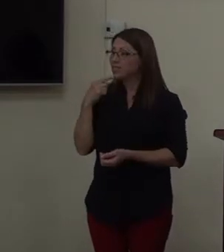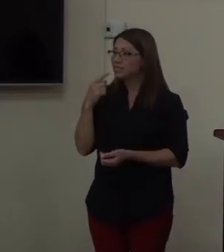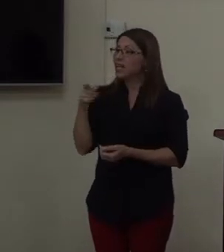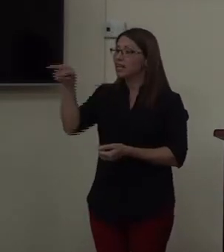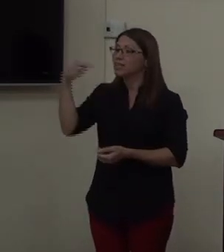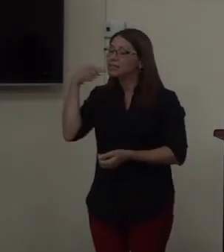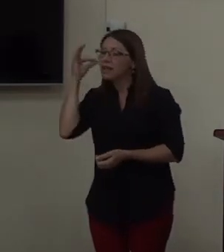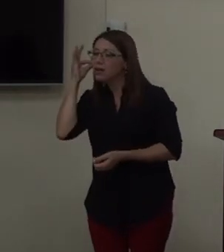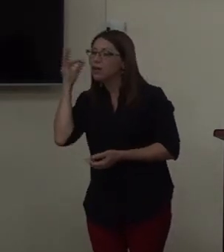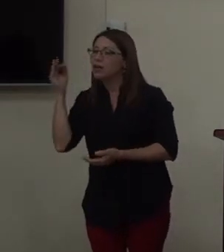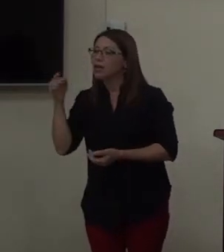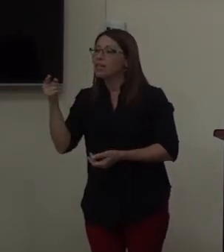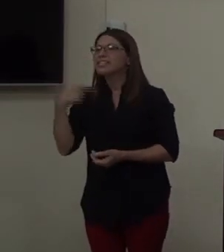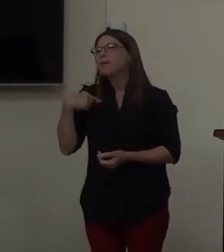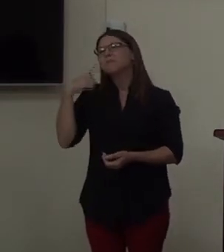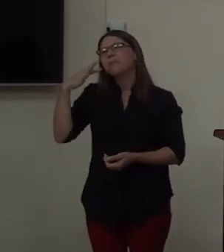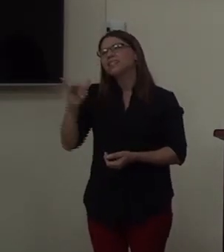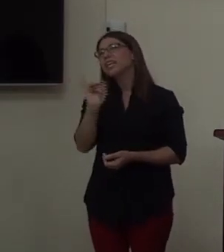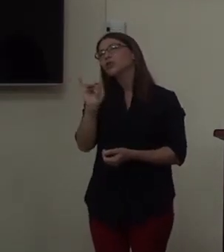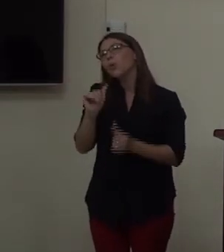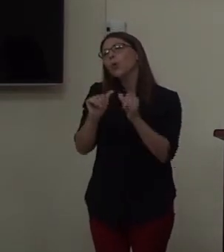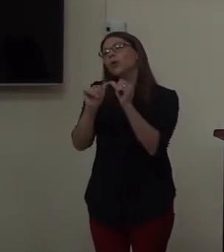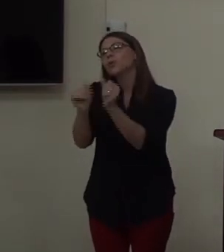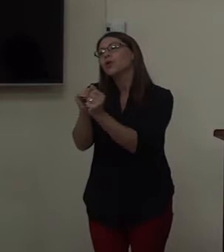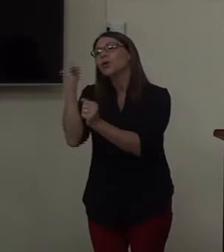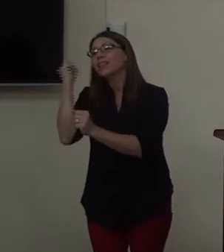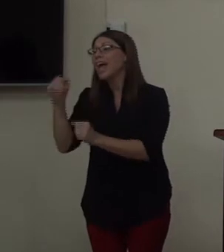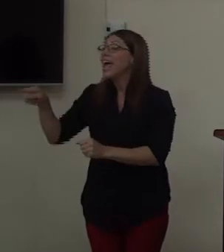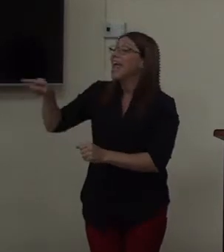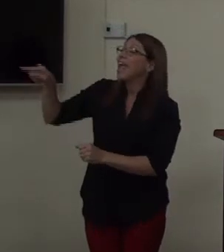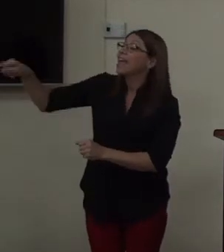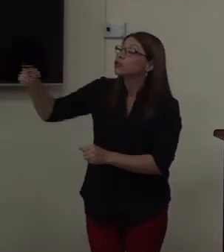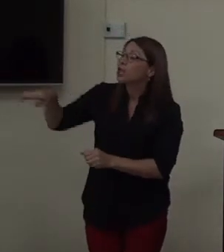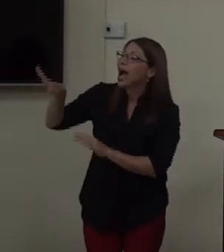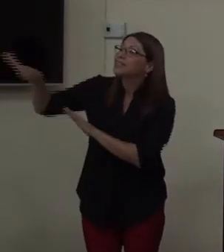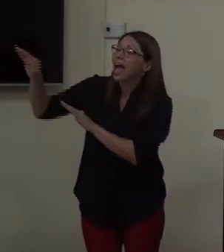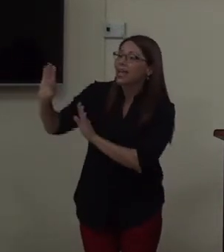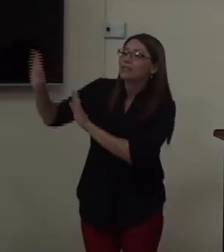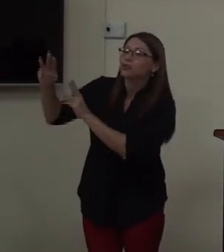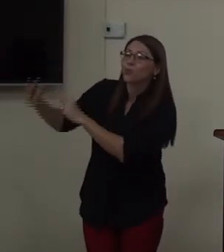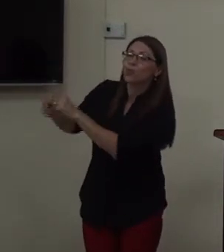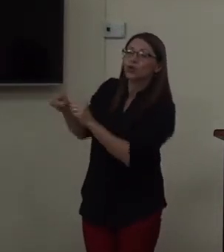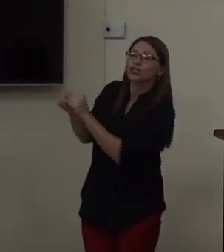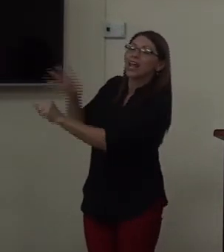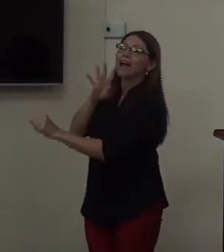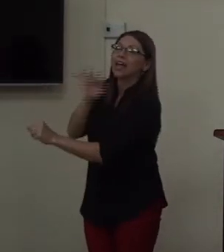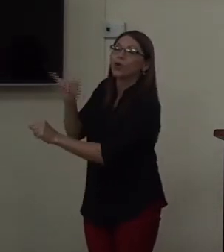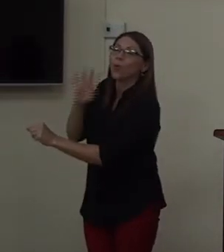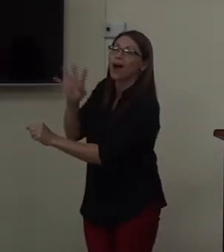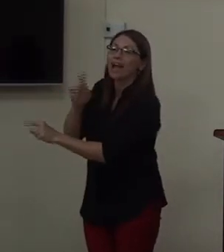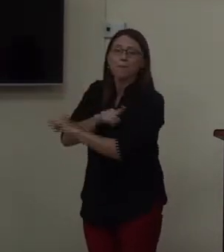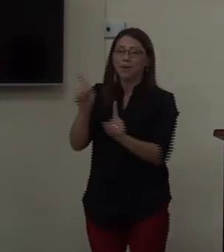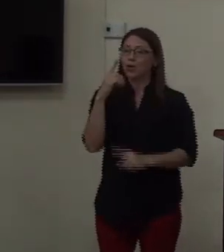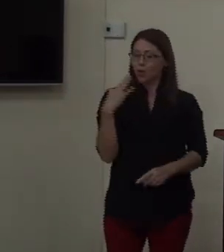Me parece que es seguir esa idea como de que ellos allá son los que siguen hablando como hablan, pero no es el mismo momento que carga uno a